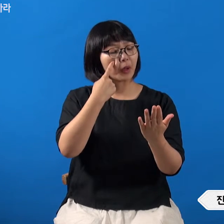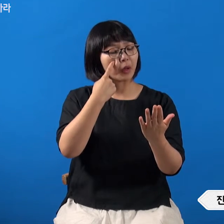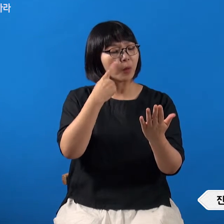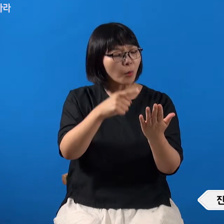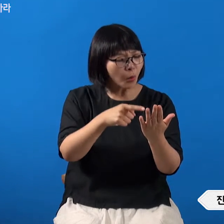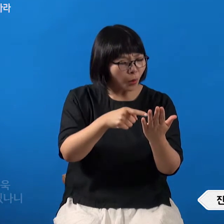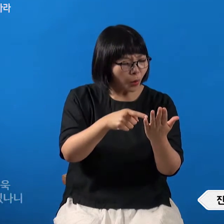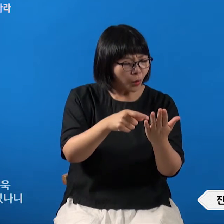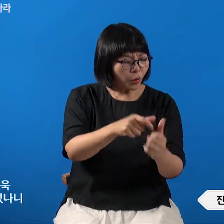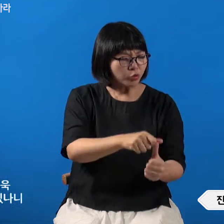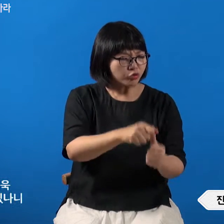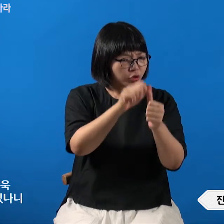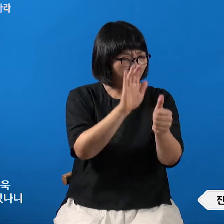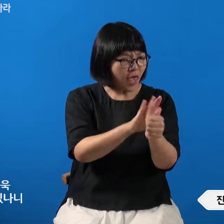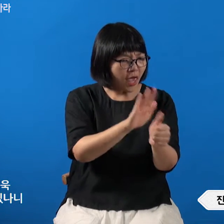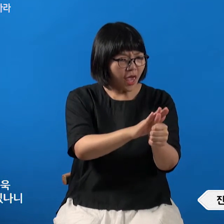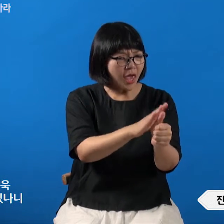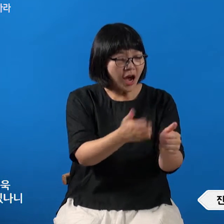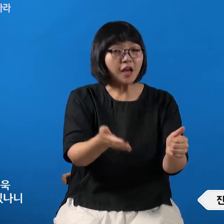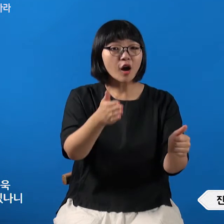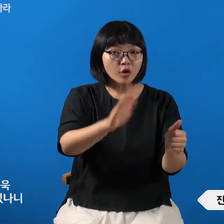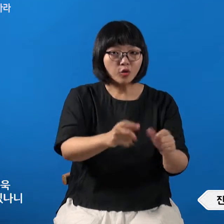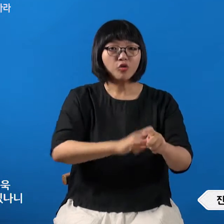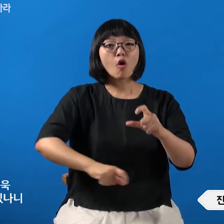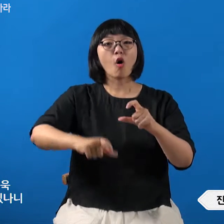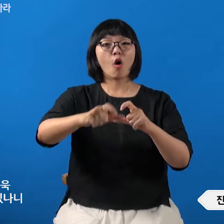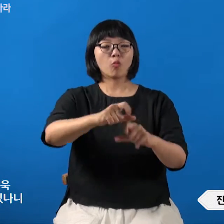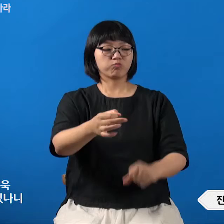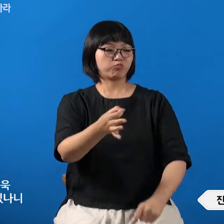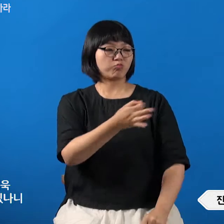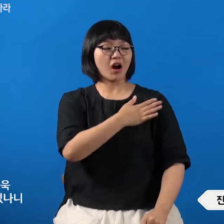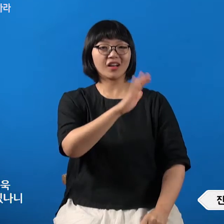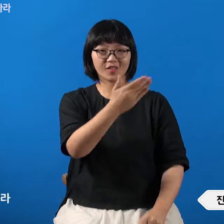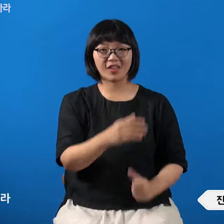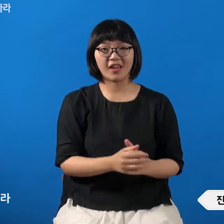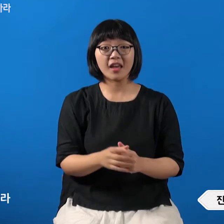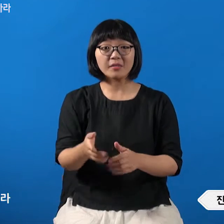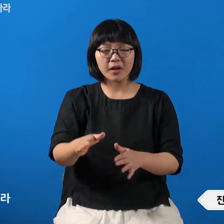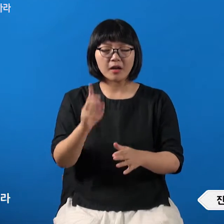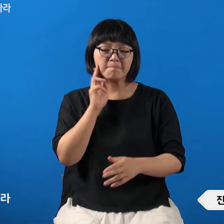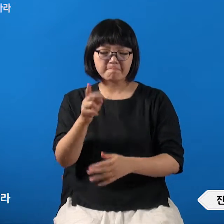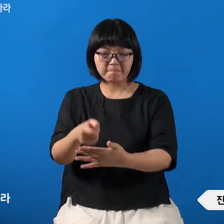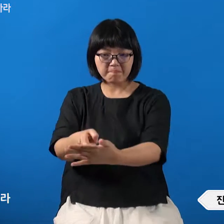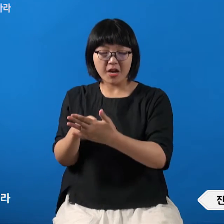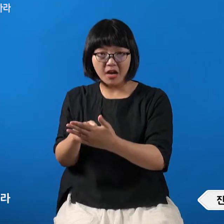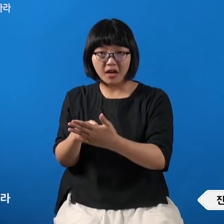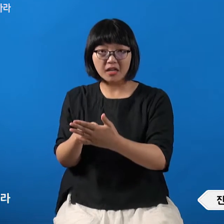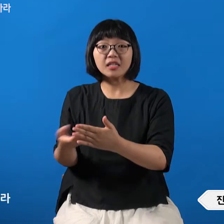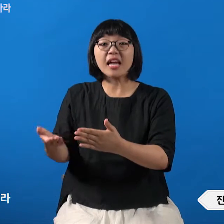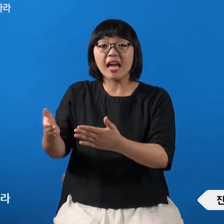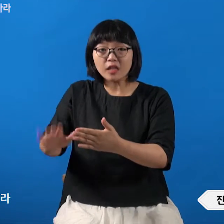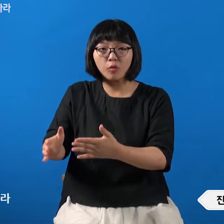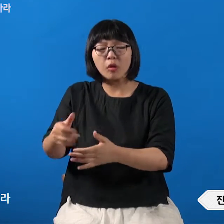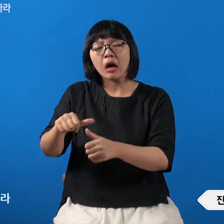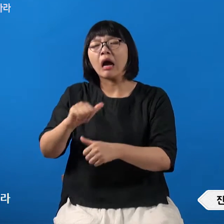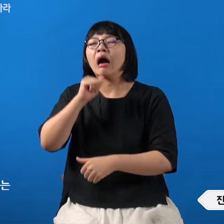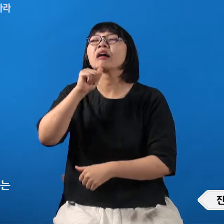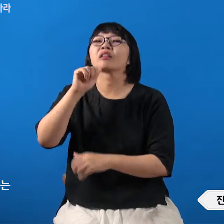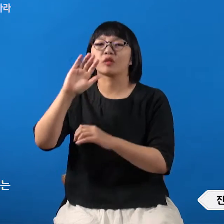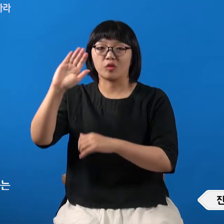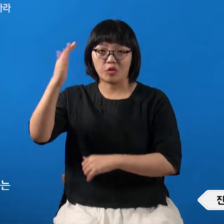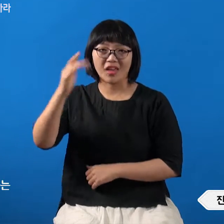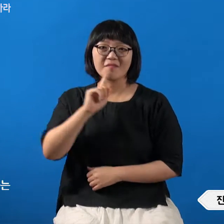구제하여도 더욱 부하게 되는 일이 있나니 과도히 아껴도 가난하게 될 뿐이니라. 구제를 좋아하는 자는